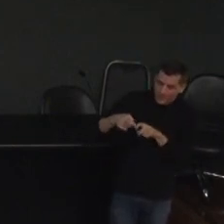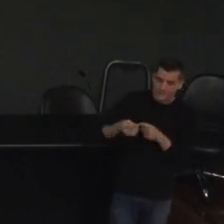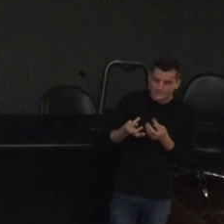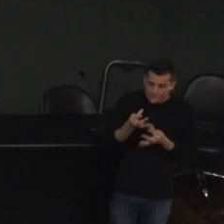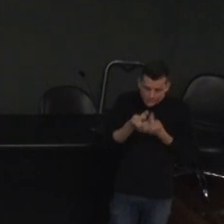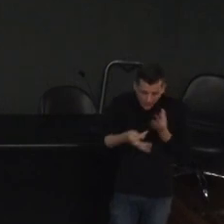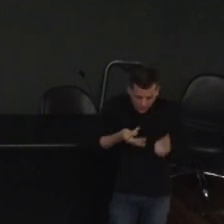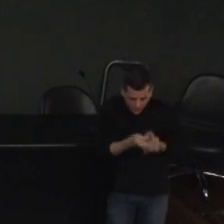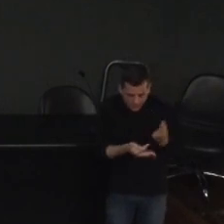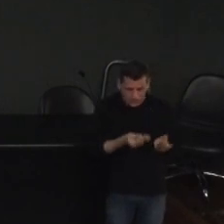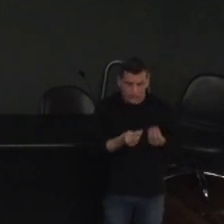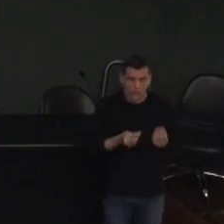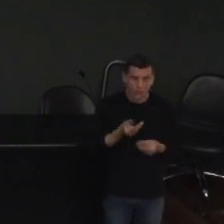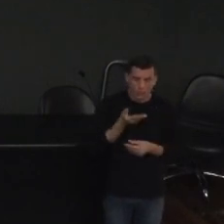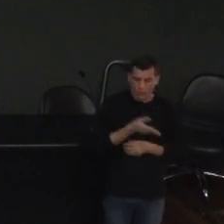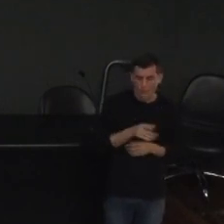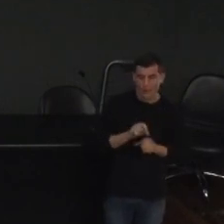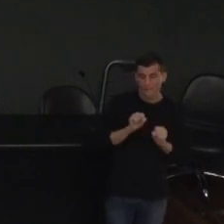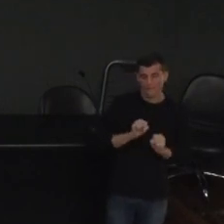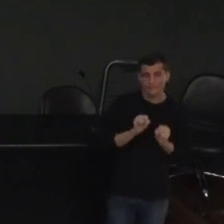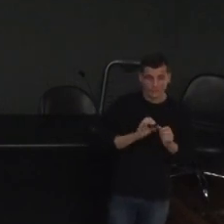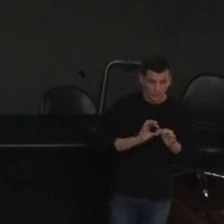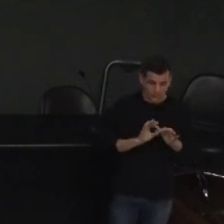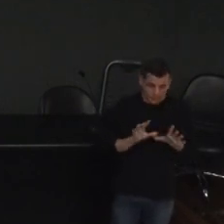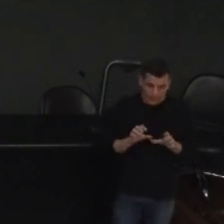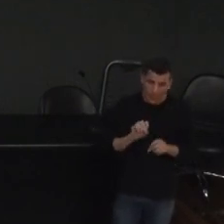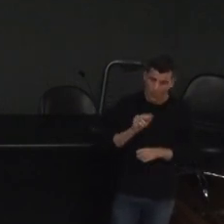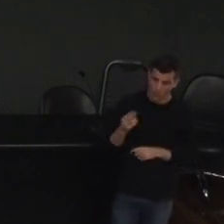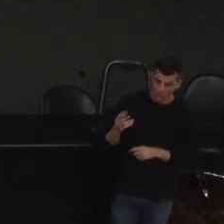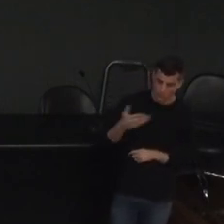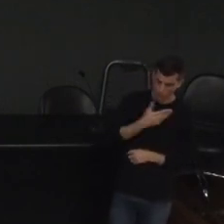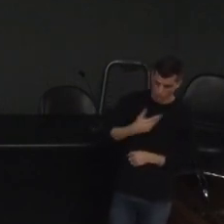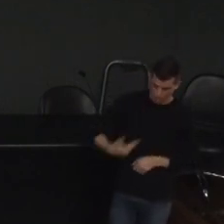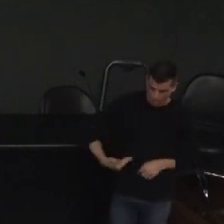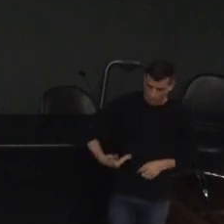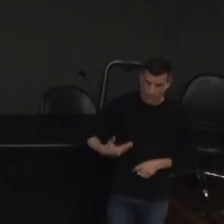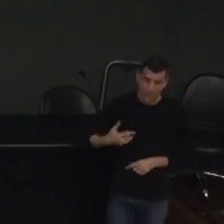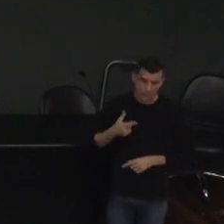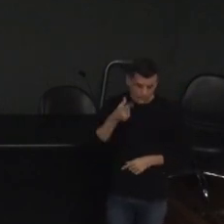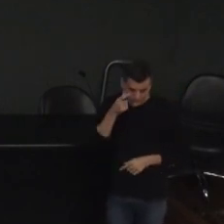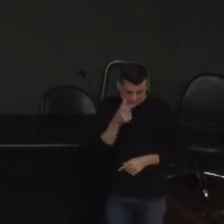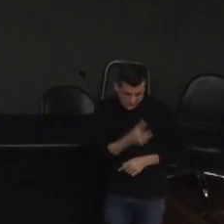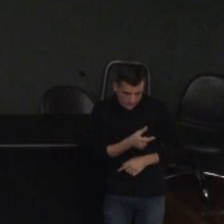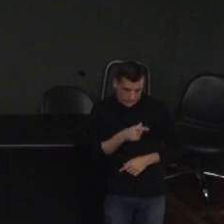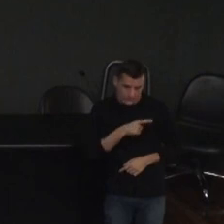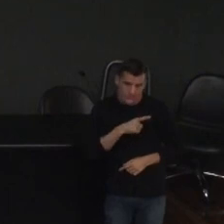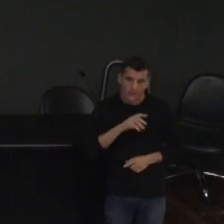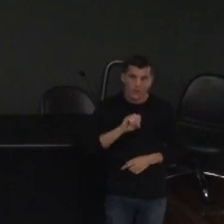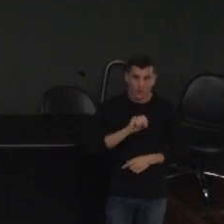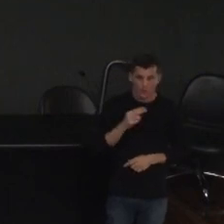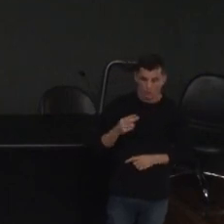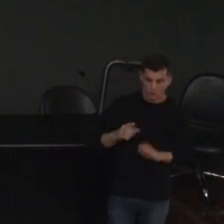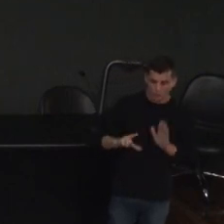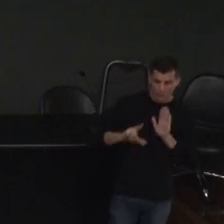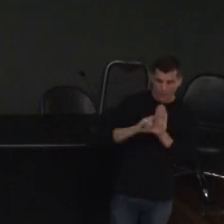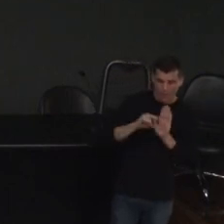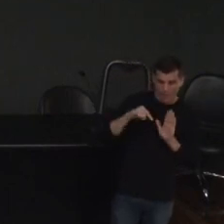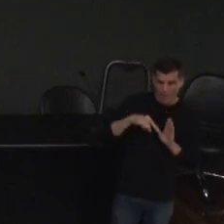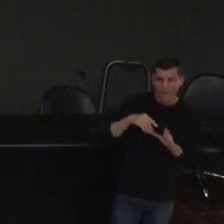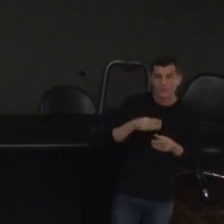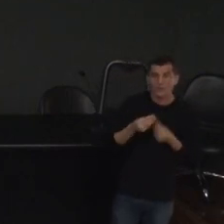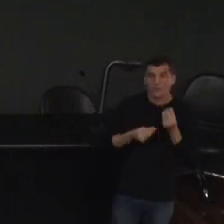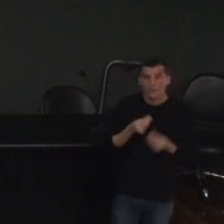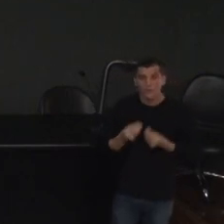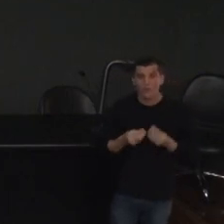estatísticas e pesquisas científicas de Evidente interesse público ou de interesse geral previstos em lei sendo vedado e identificação da pessoa